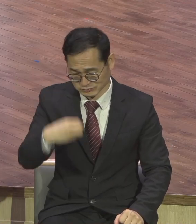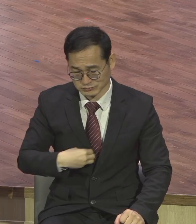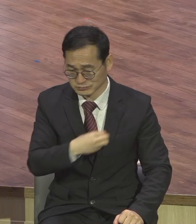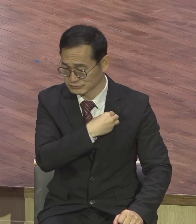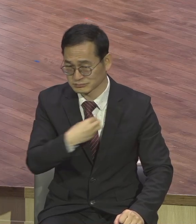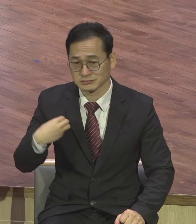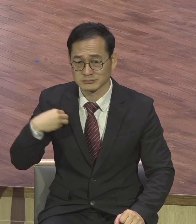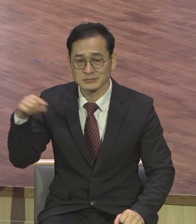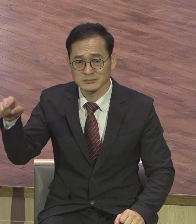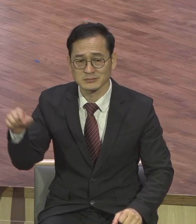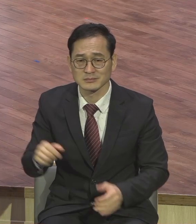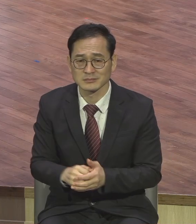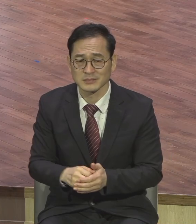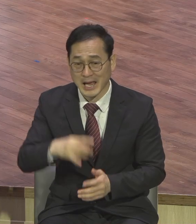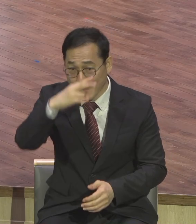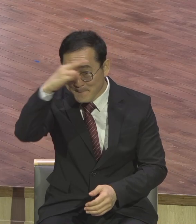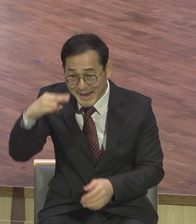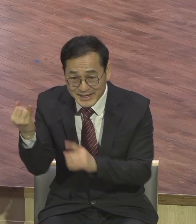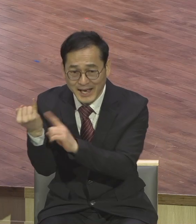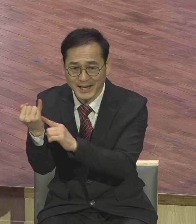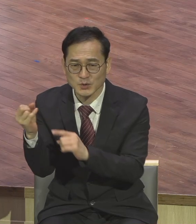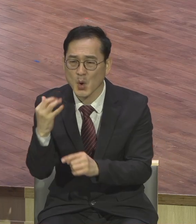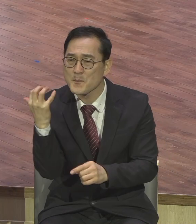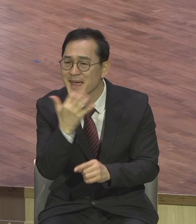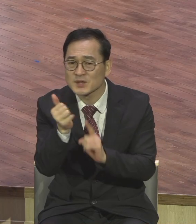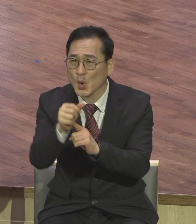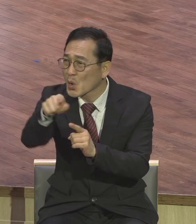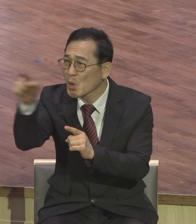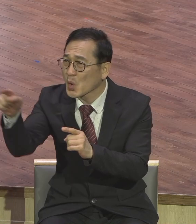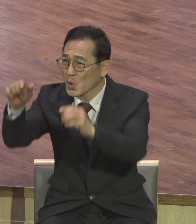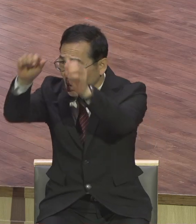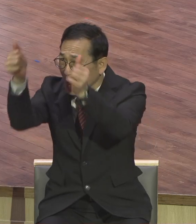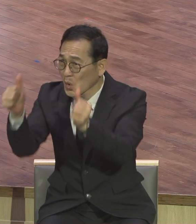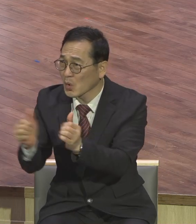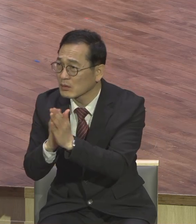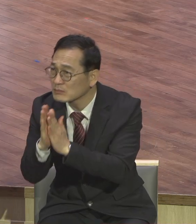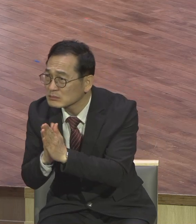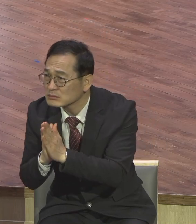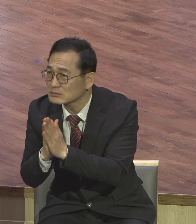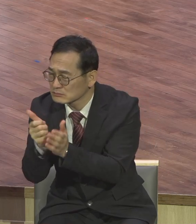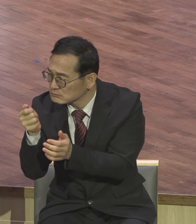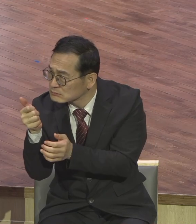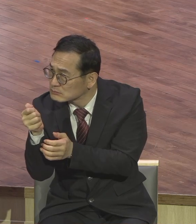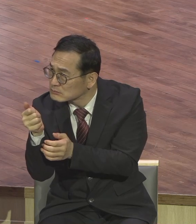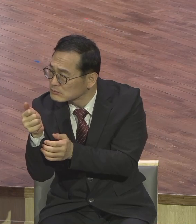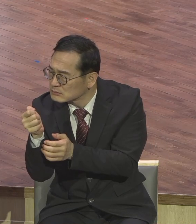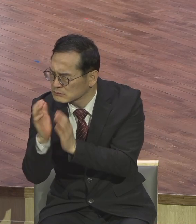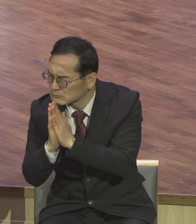베드로 우상, 바울 우상, 성기는 저 신자들, 죄인 줄 모릅니다.